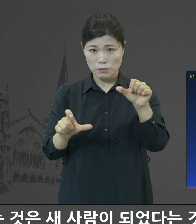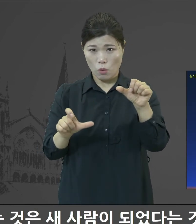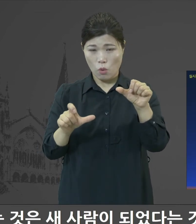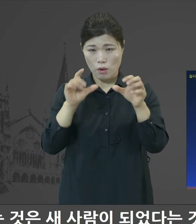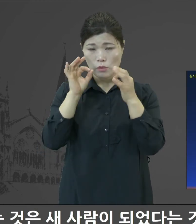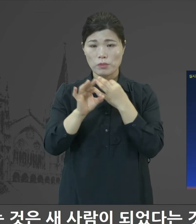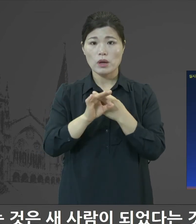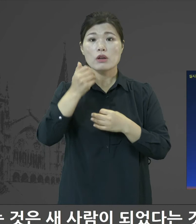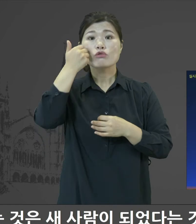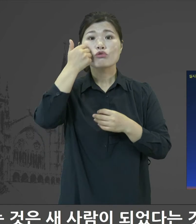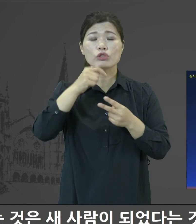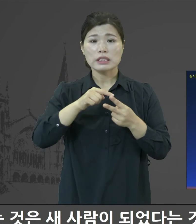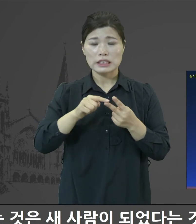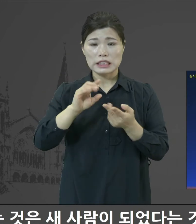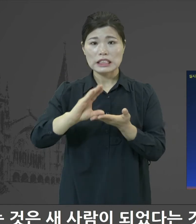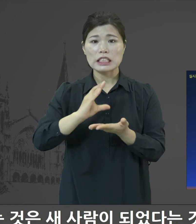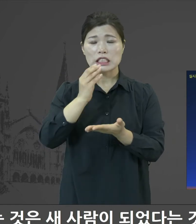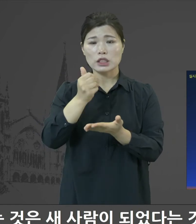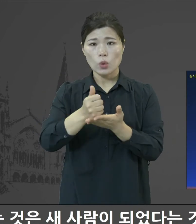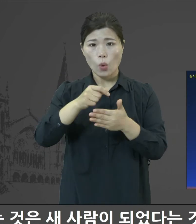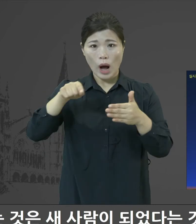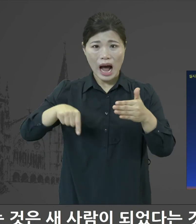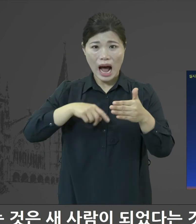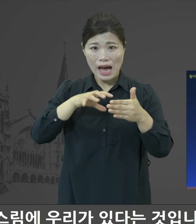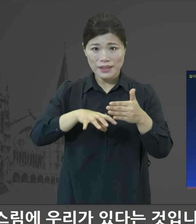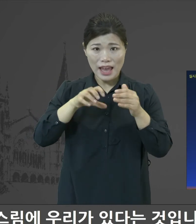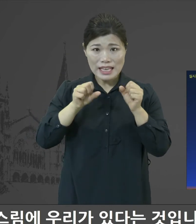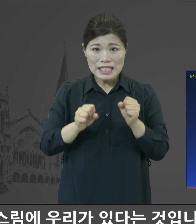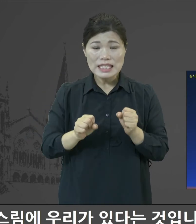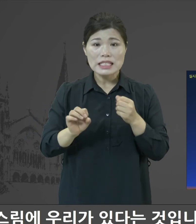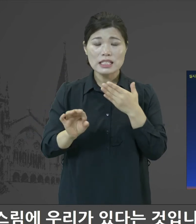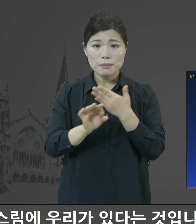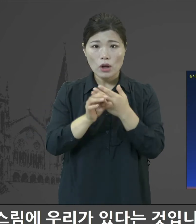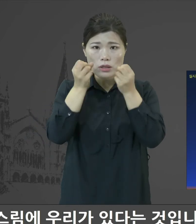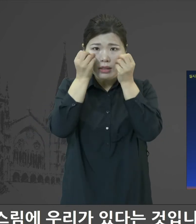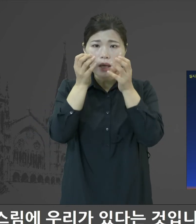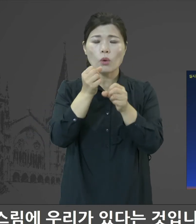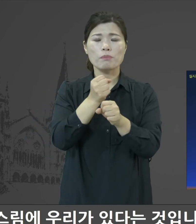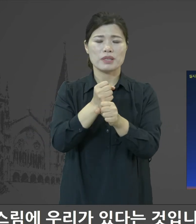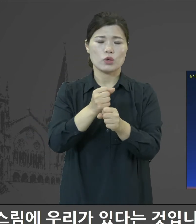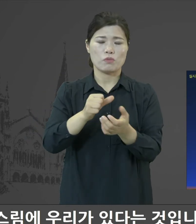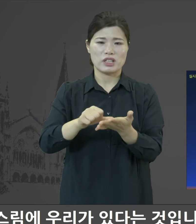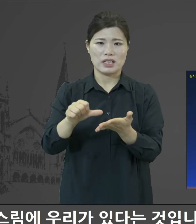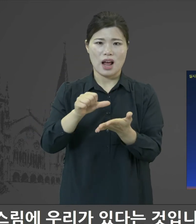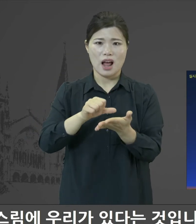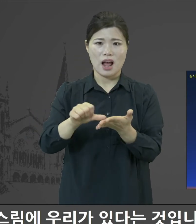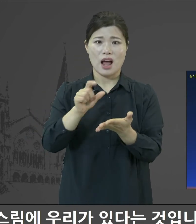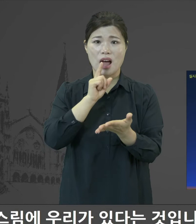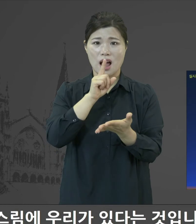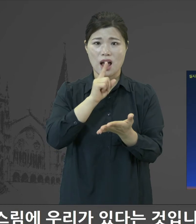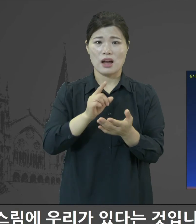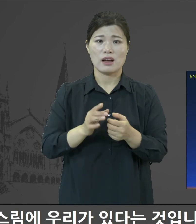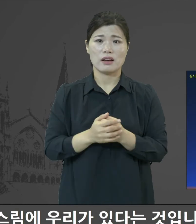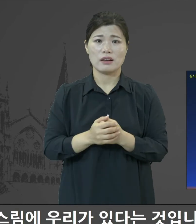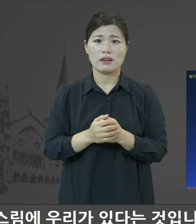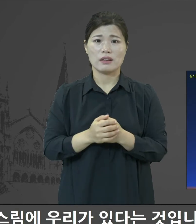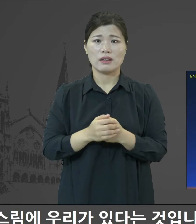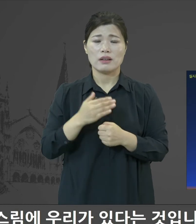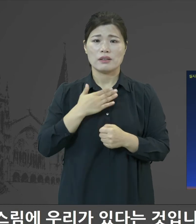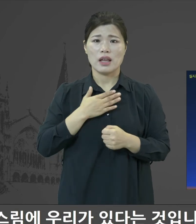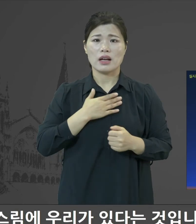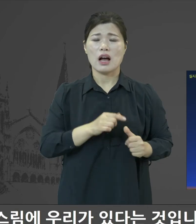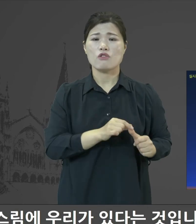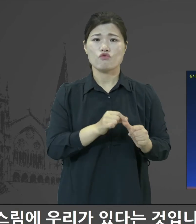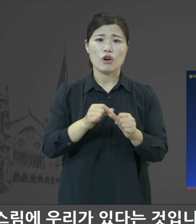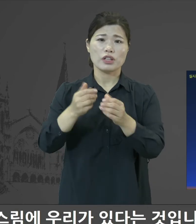있으면 새로운 피조물이라. 여기서 하나님의 구원의 모습을 살펴야 됩니다. 내가 구원을 받았다,